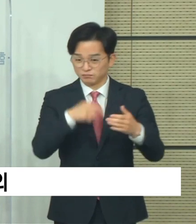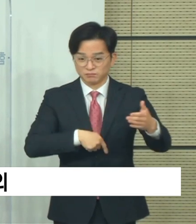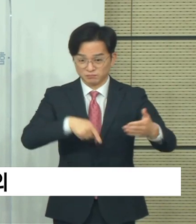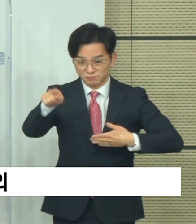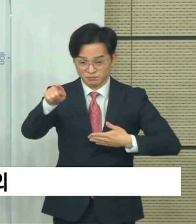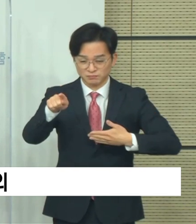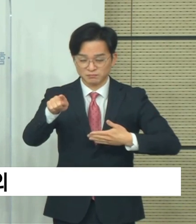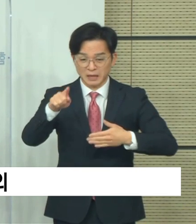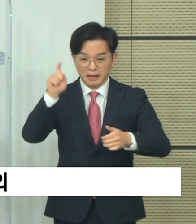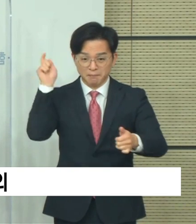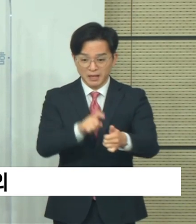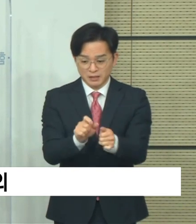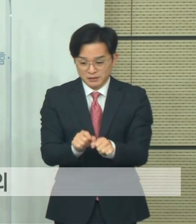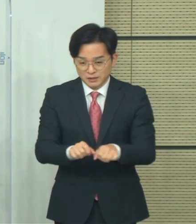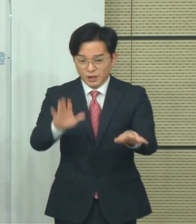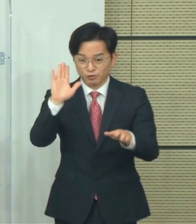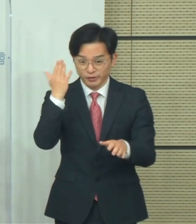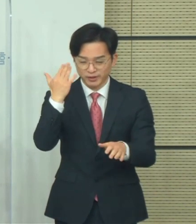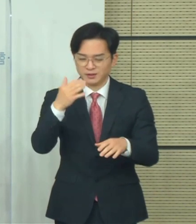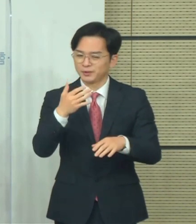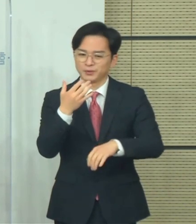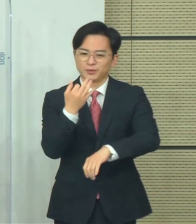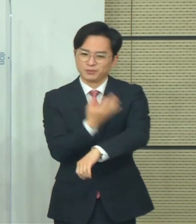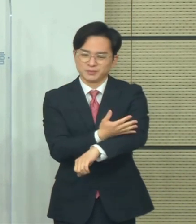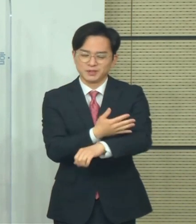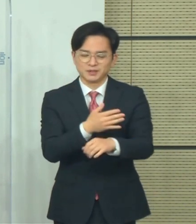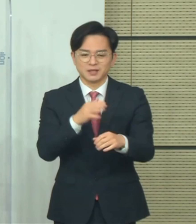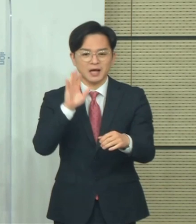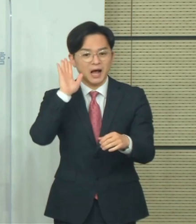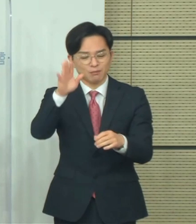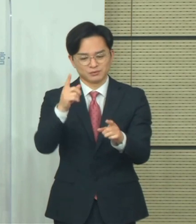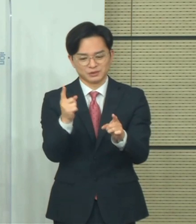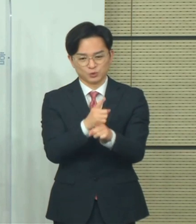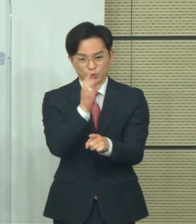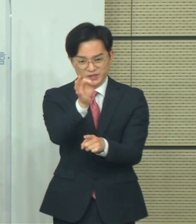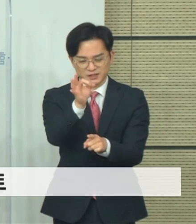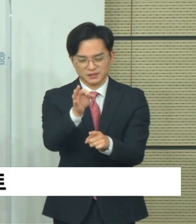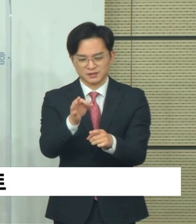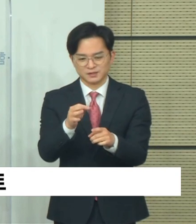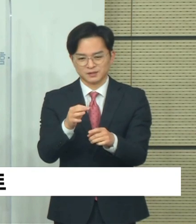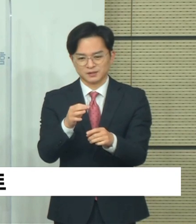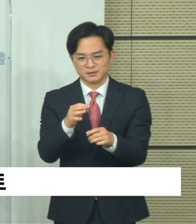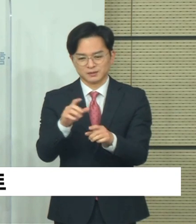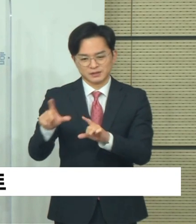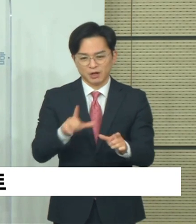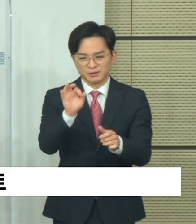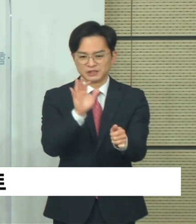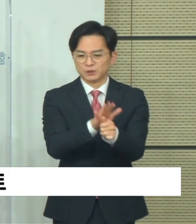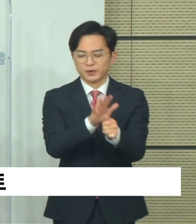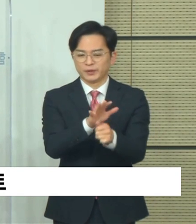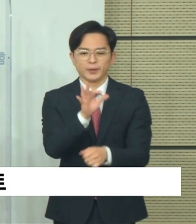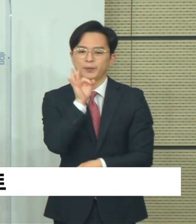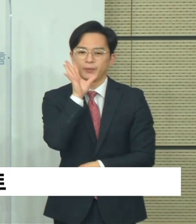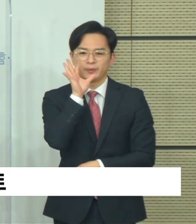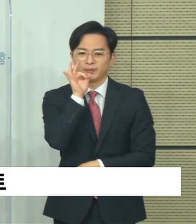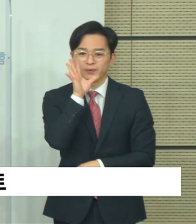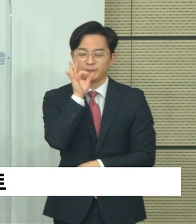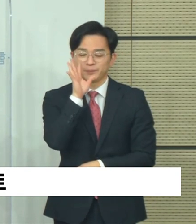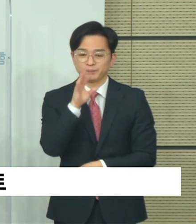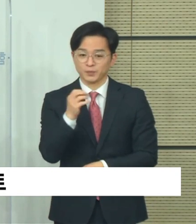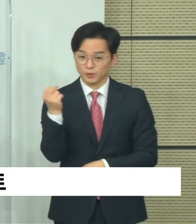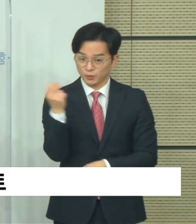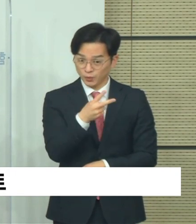생활비 지원 대상에서도 제외합니다. 고의로 검사를 받지 않아 더 큰 감염이 발생한